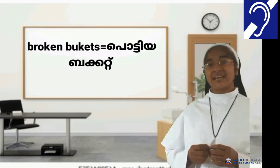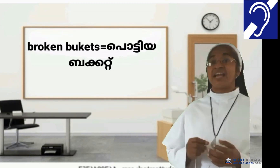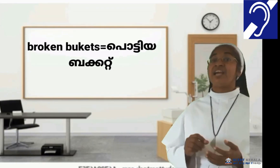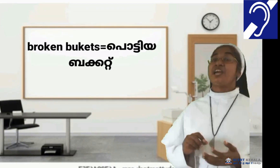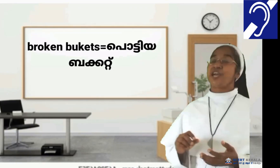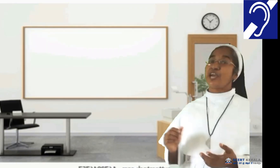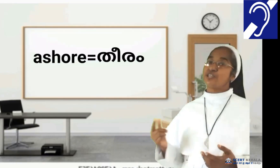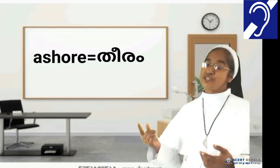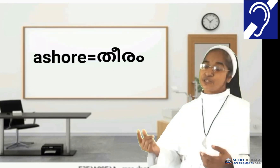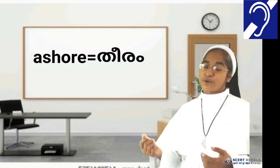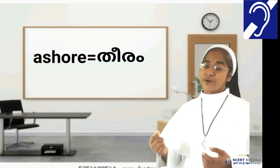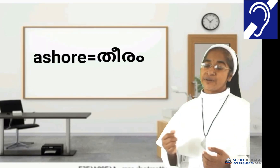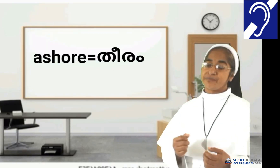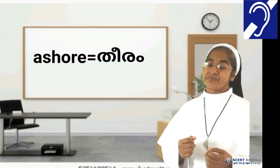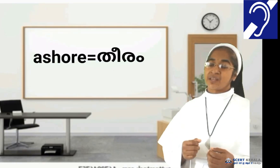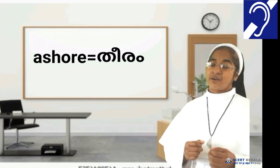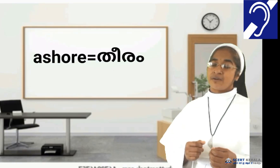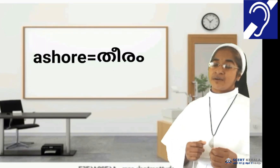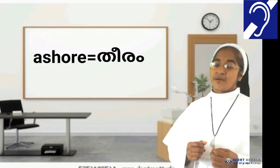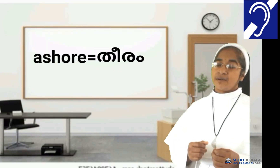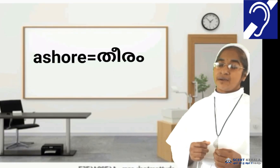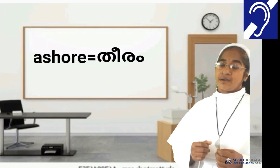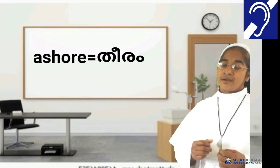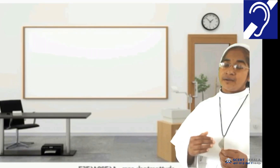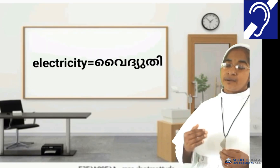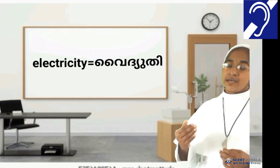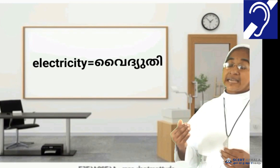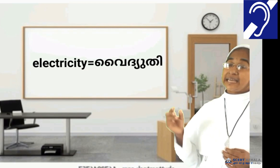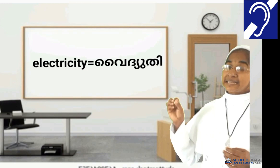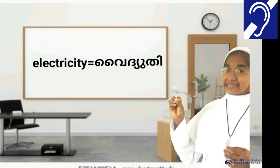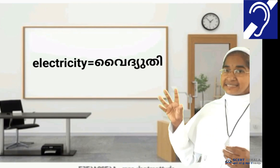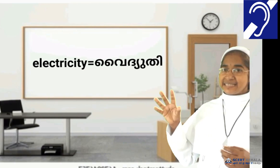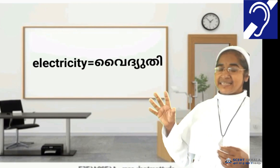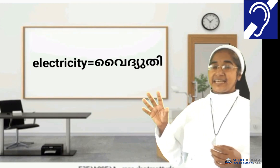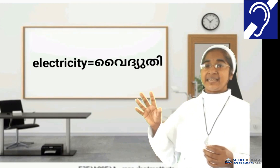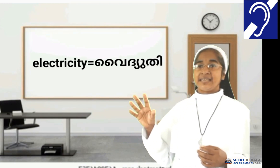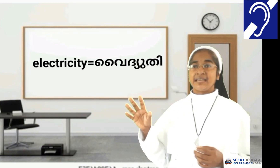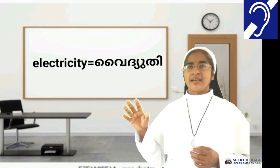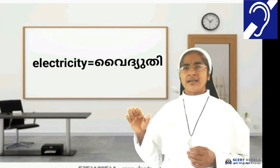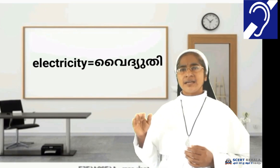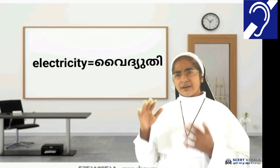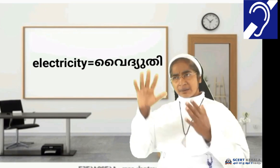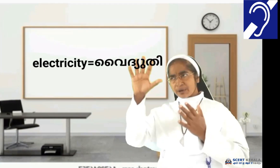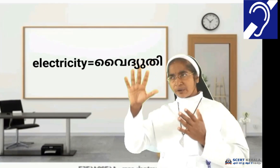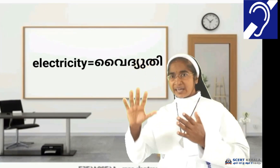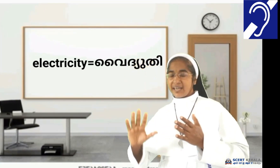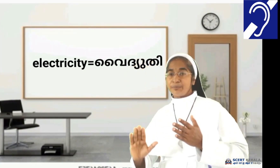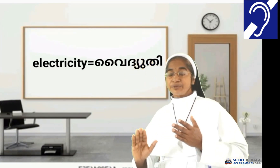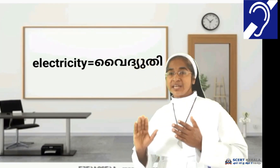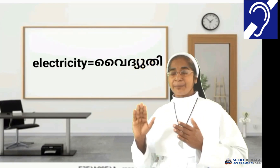ബക്കറ്റ്, എഷോർ, ഇലക്ട്രിസിറ്റി ഇങ്ങനെ നമ്മൾ കുറേ പുതിയ